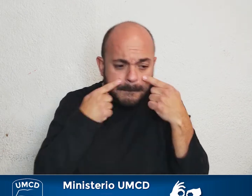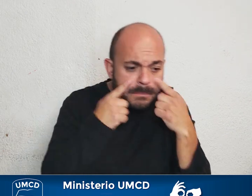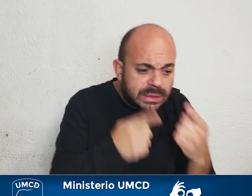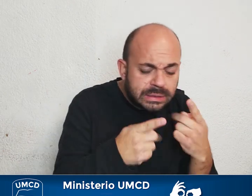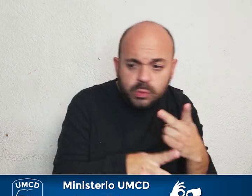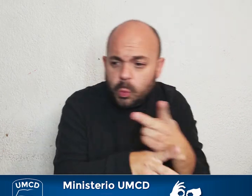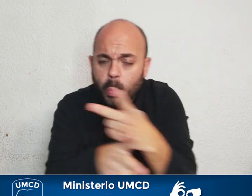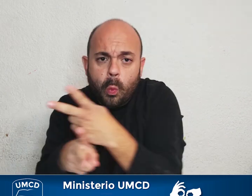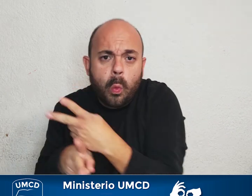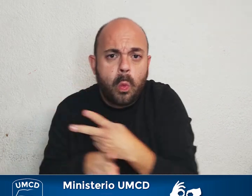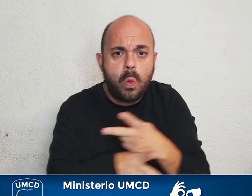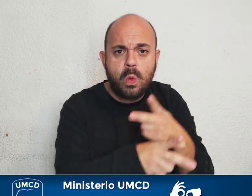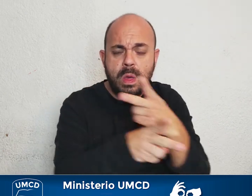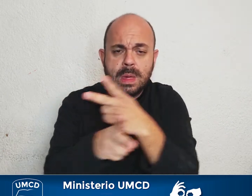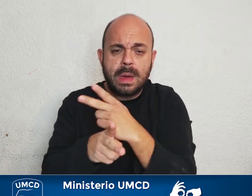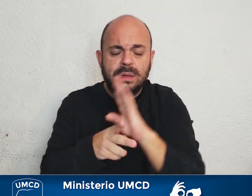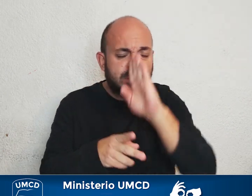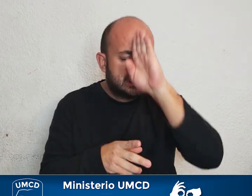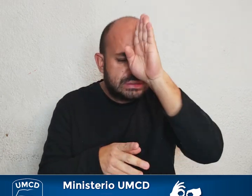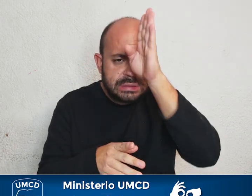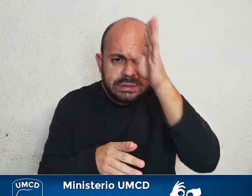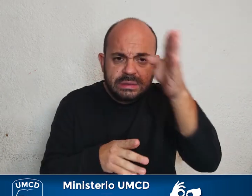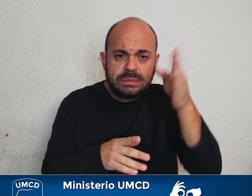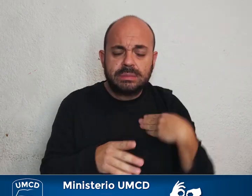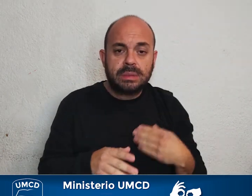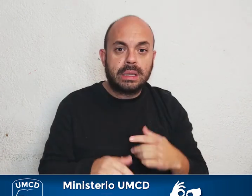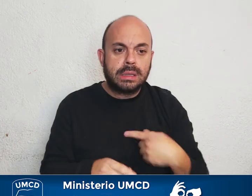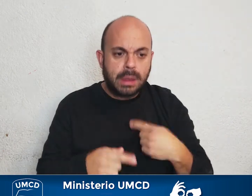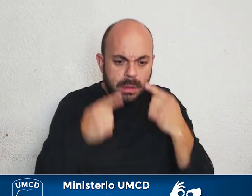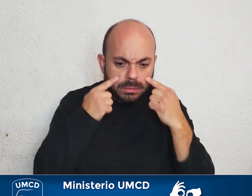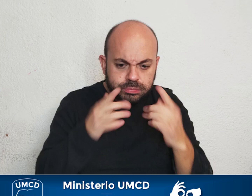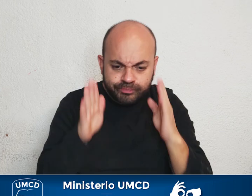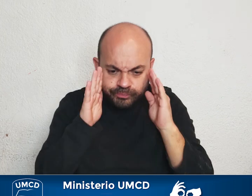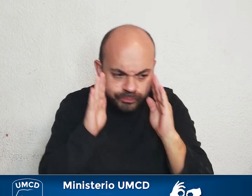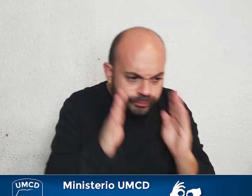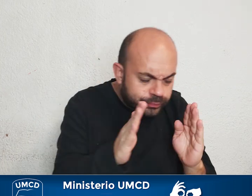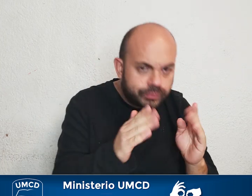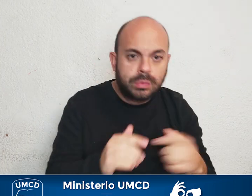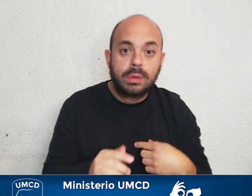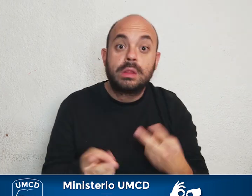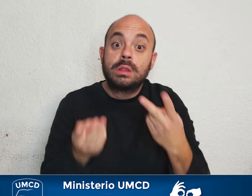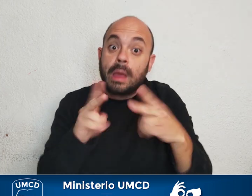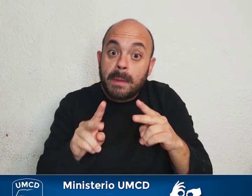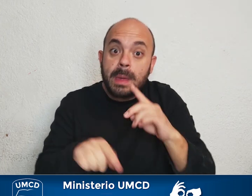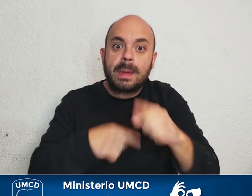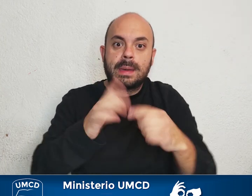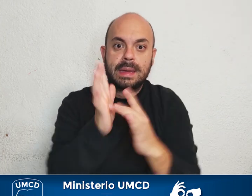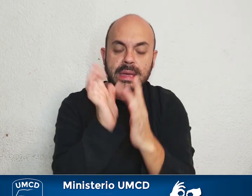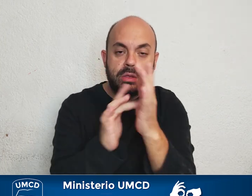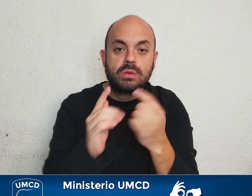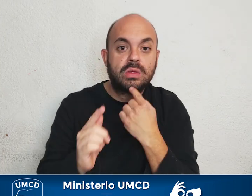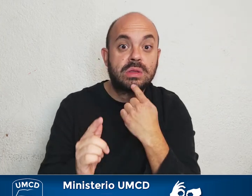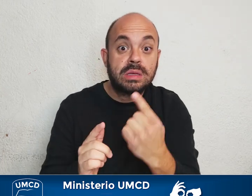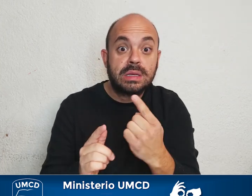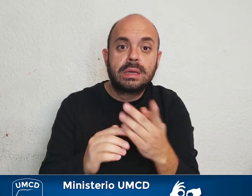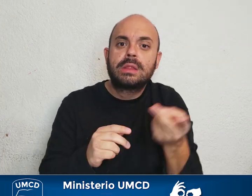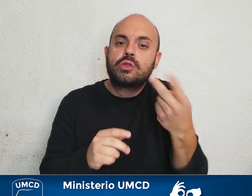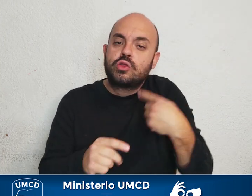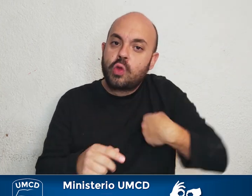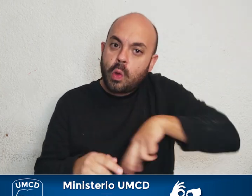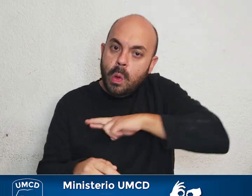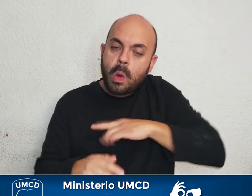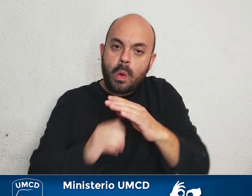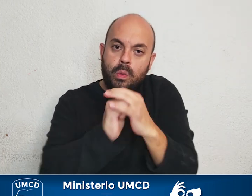venida del enemigo, también en el Nuevo Testamento, con Jesucristo, vemos cuando Él dice que debemos velar y orar para no caer